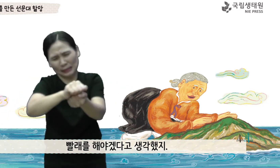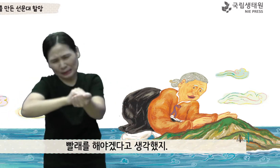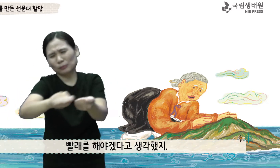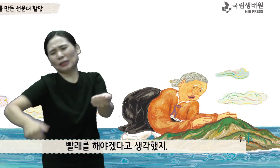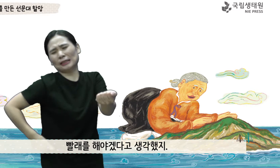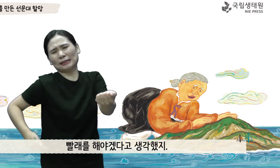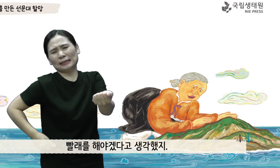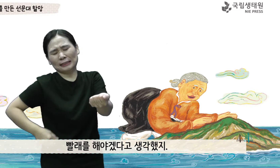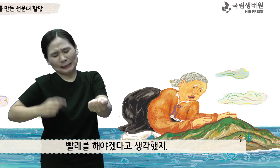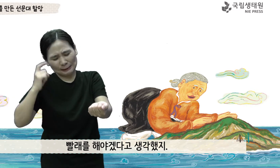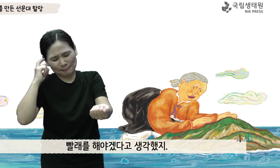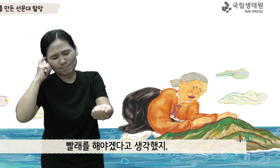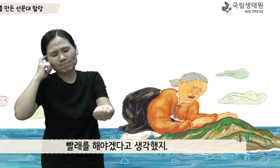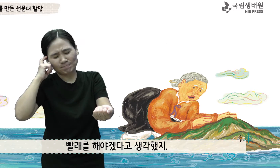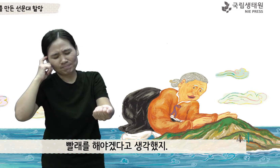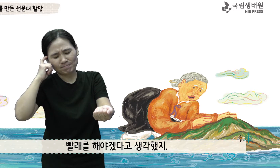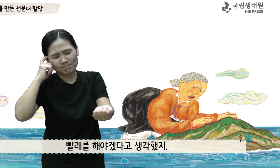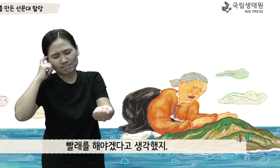생각했지.